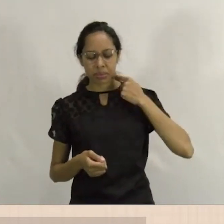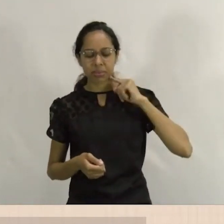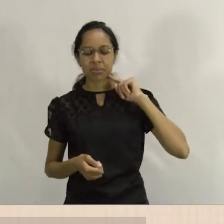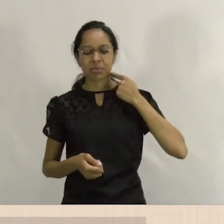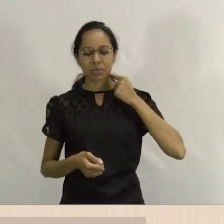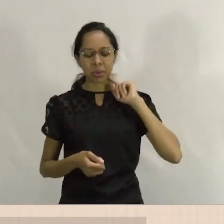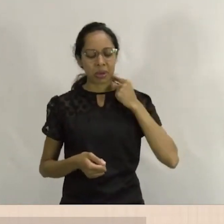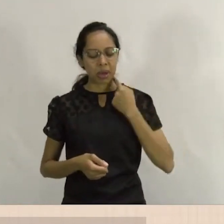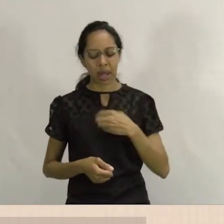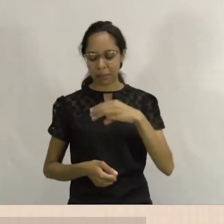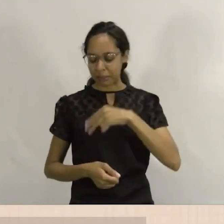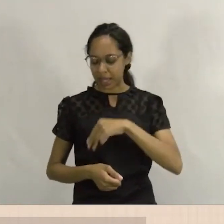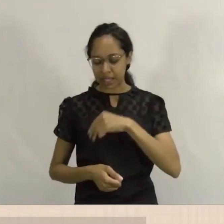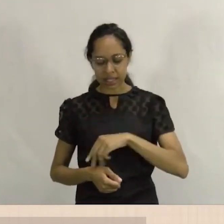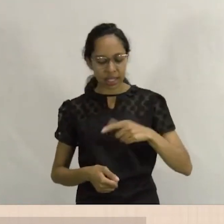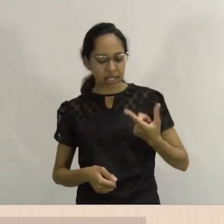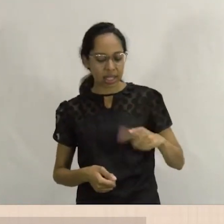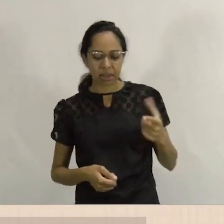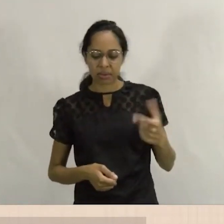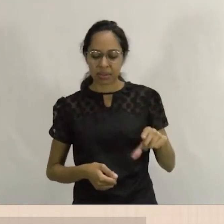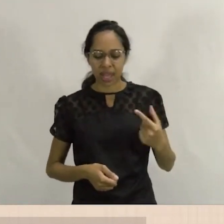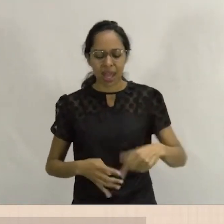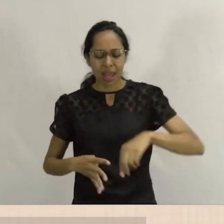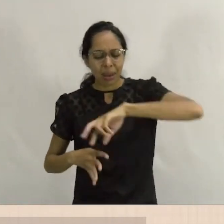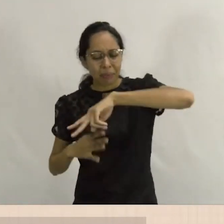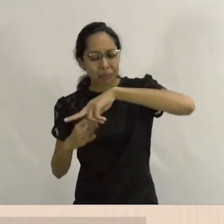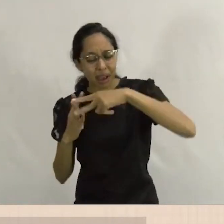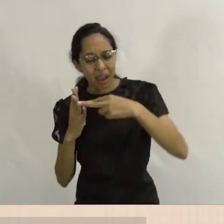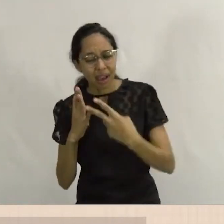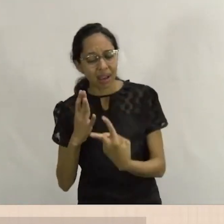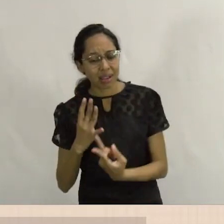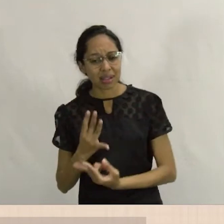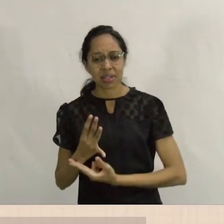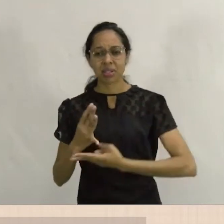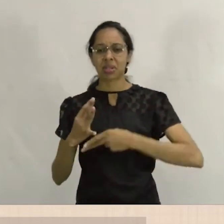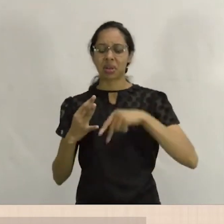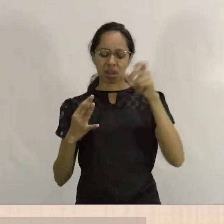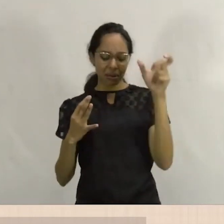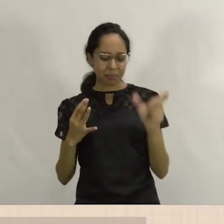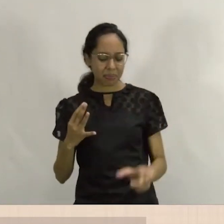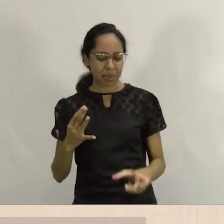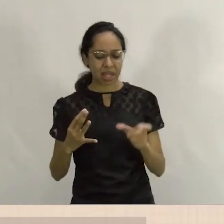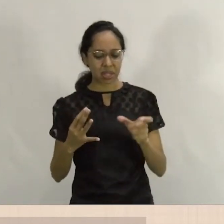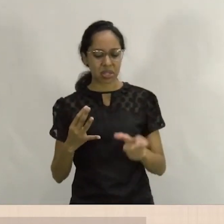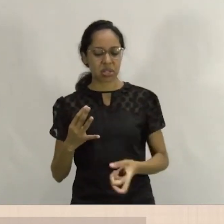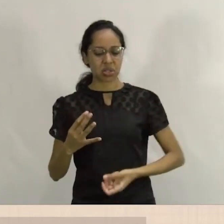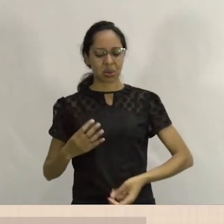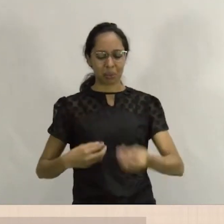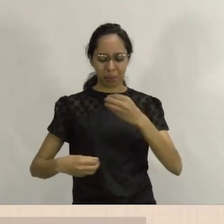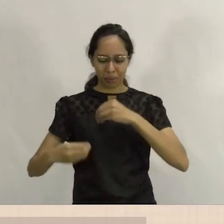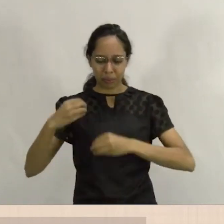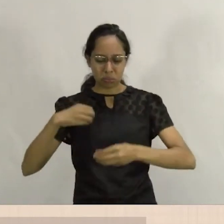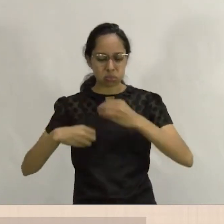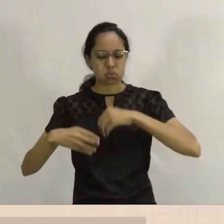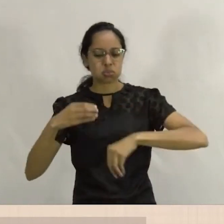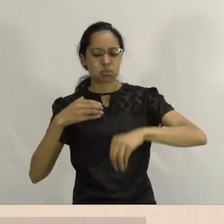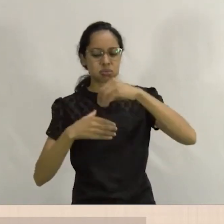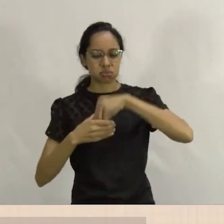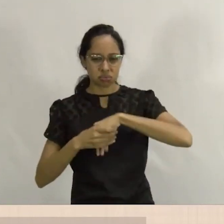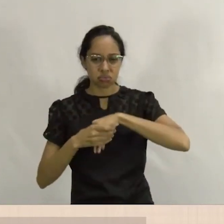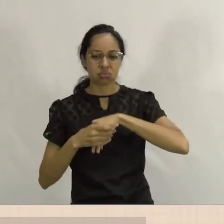misericórdia. Irmãos, esses são os traços de quem foi totalmente estragado para